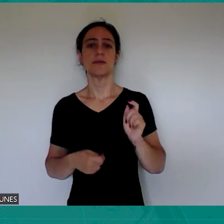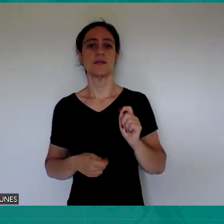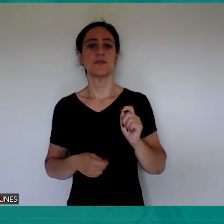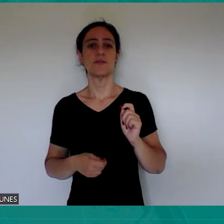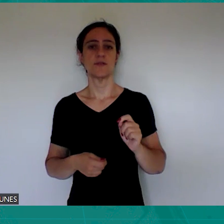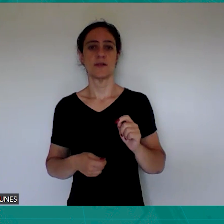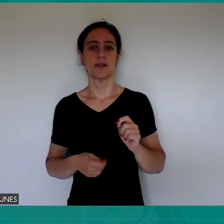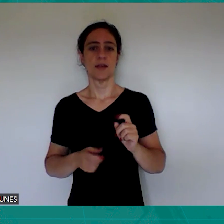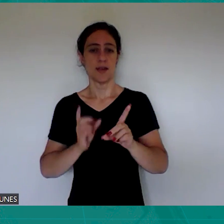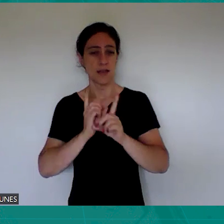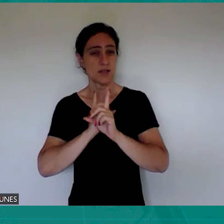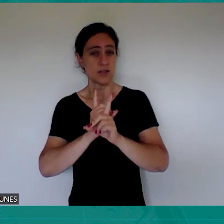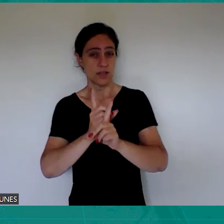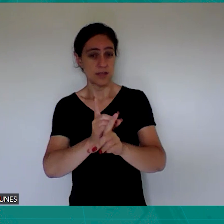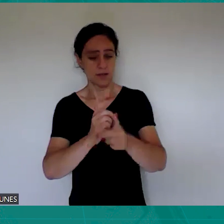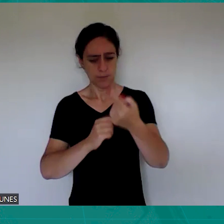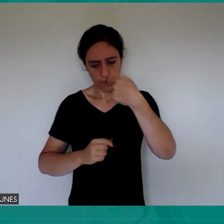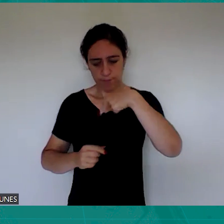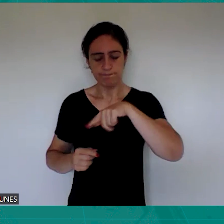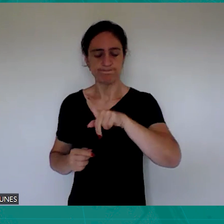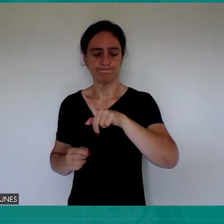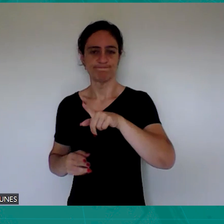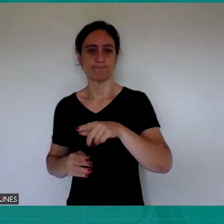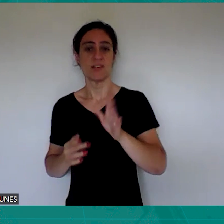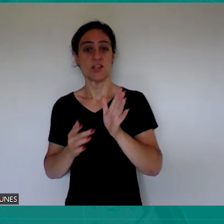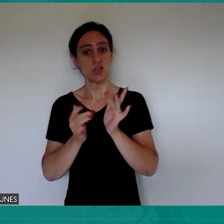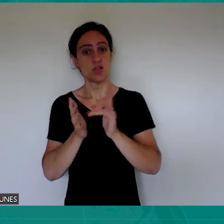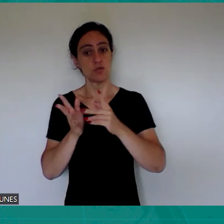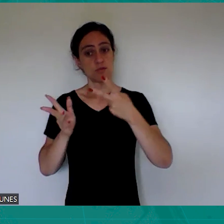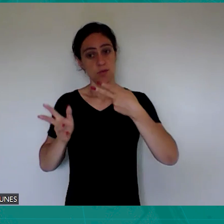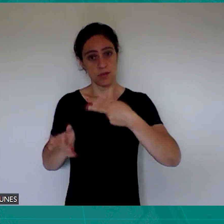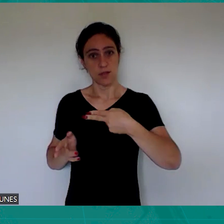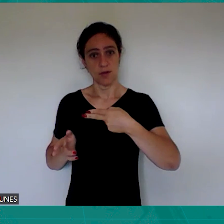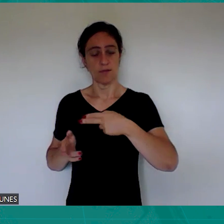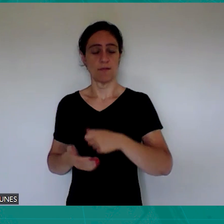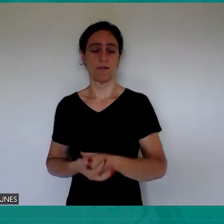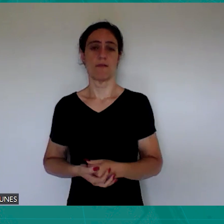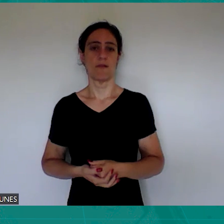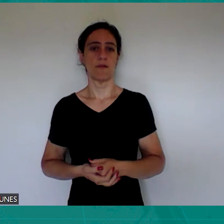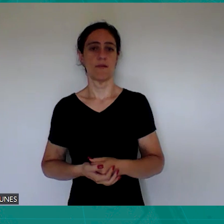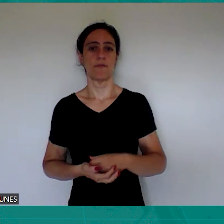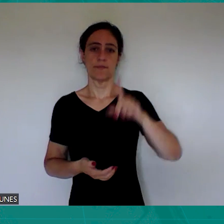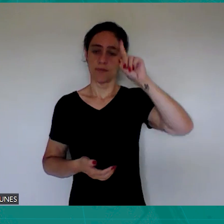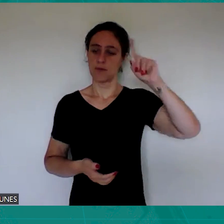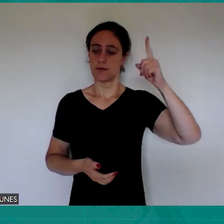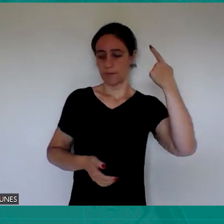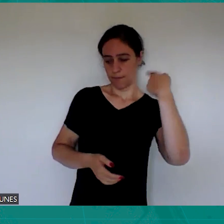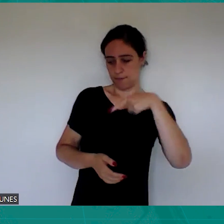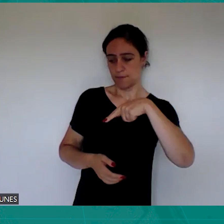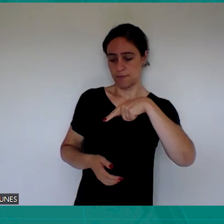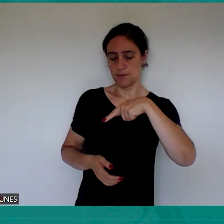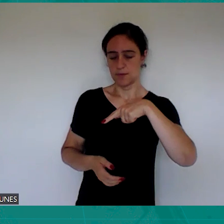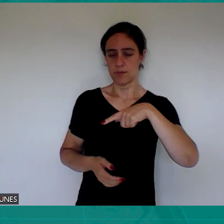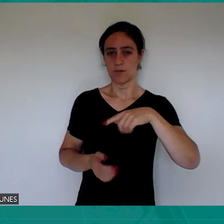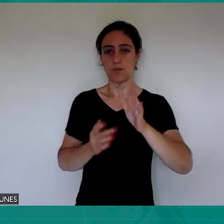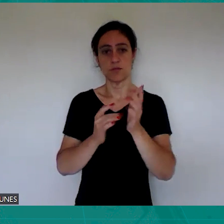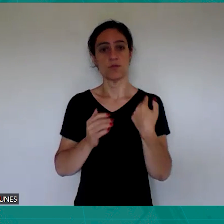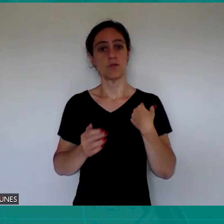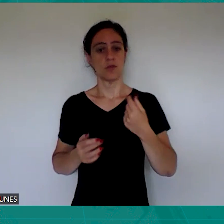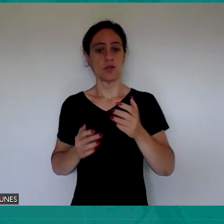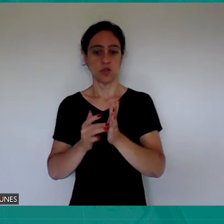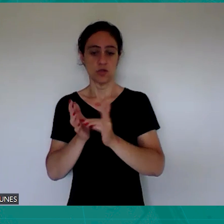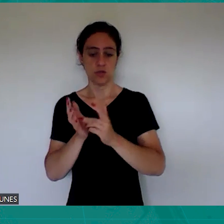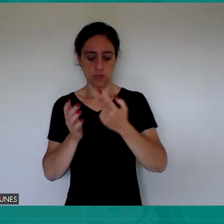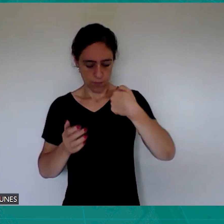discípulos. Assim como Jesus foi enviado do Pai, nós somos enviados do Senhor. E havendo